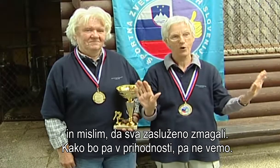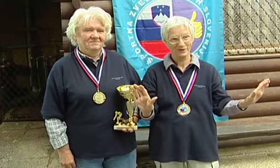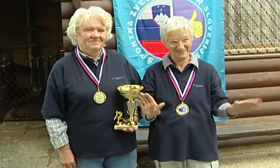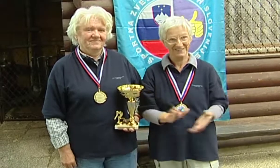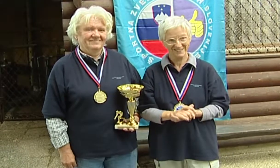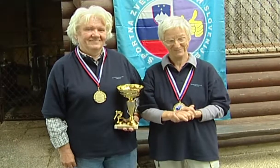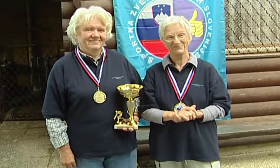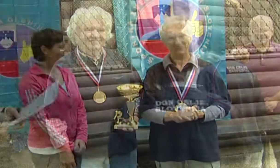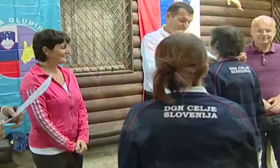Kako bo pa naprej?